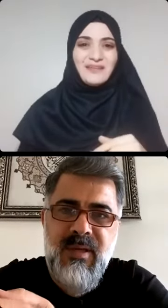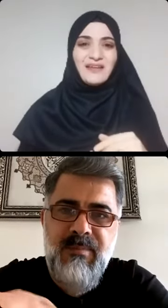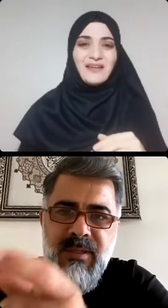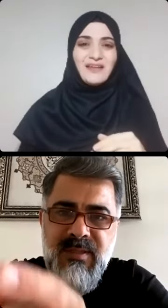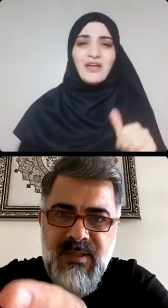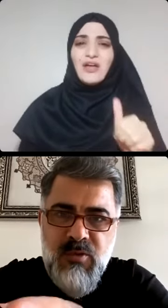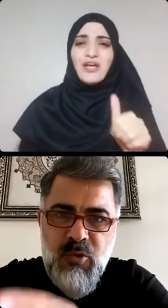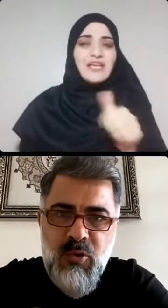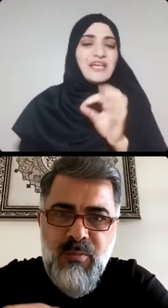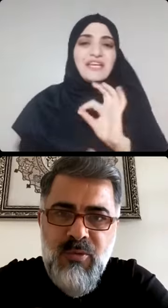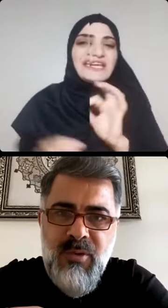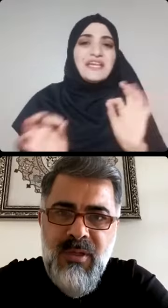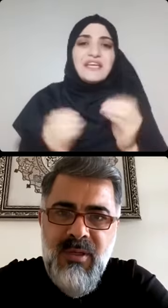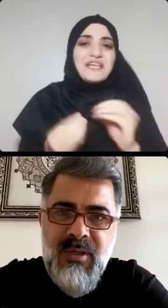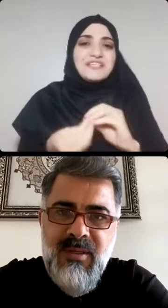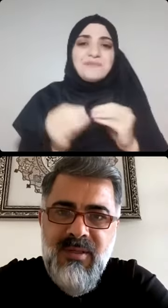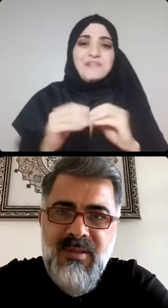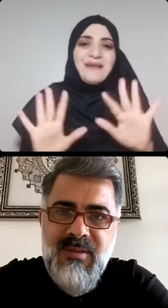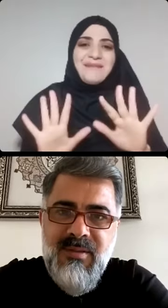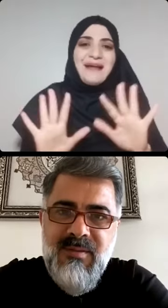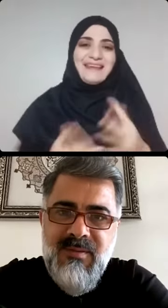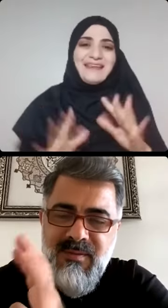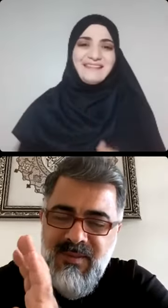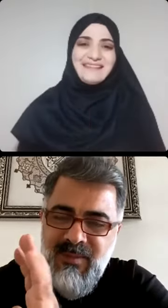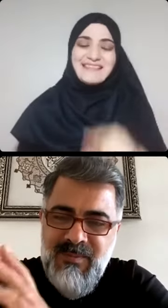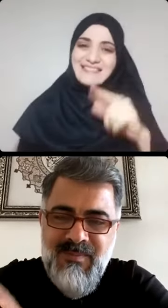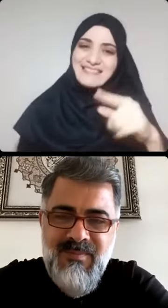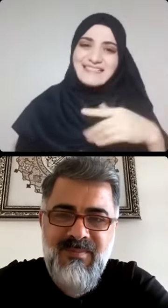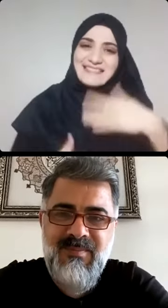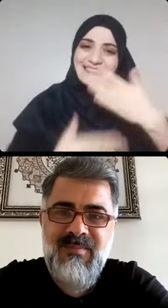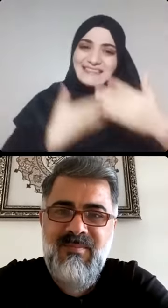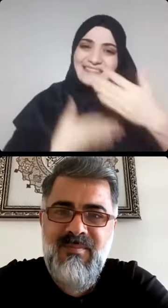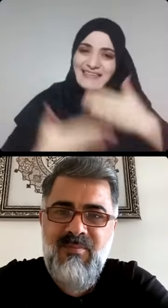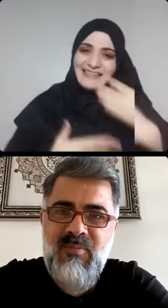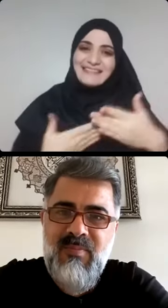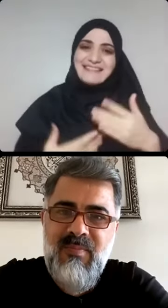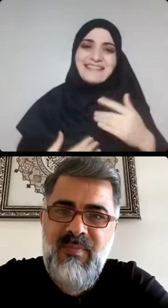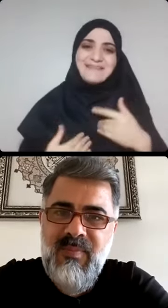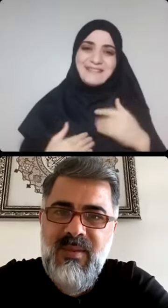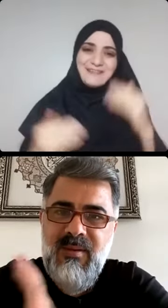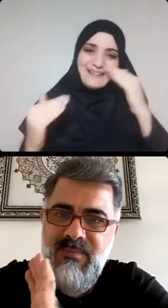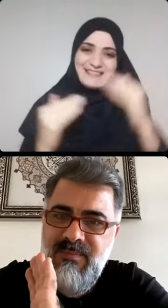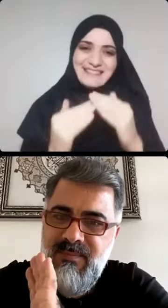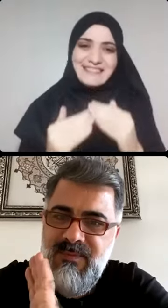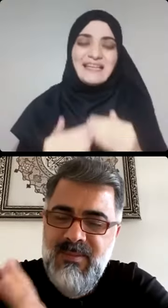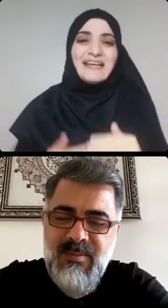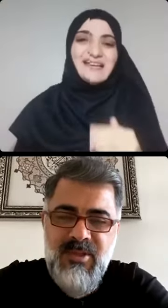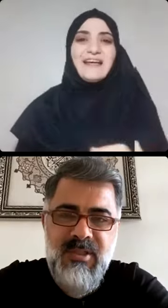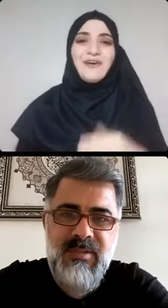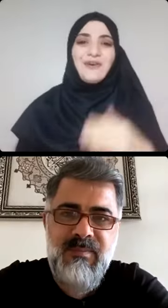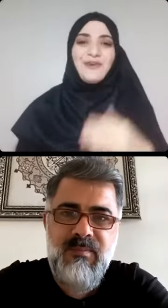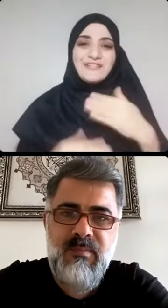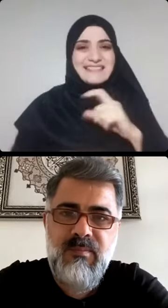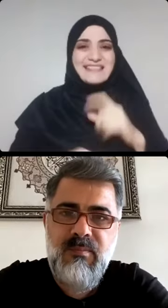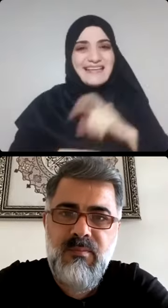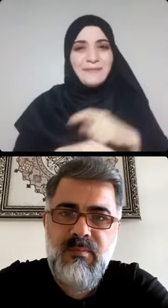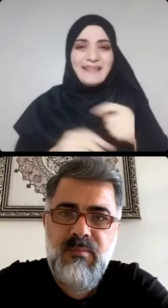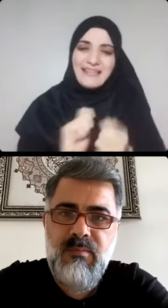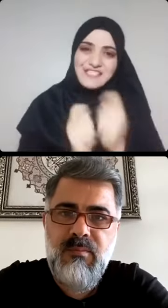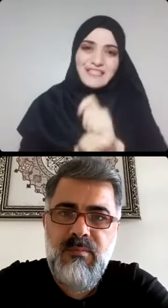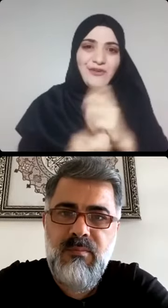sıkıntı yapmadan size soruyorum bunu. Hiç problem değil. Tamam. Siz nasıl anlatırsanız biz de uyarız. Tamam inşallah. Öncelikle